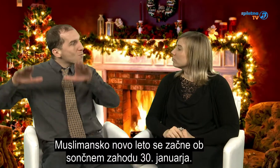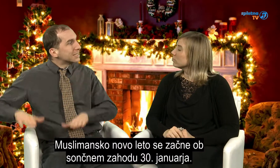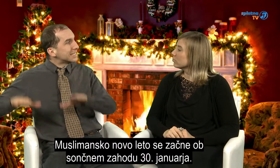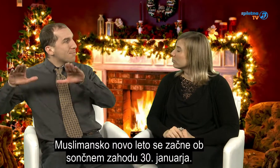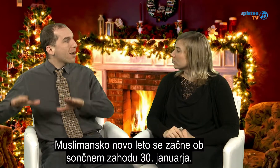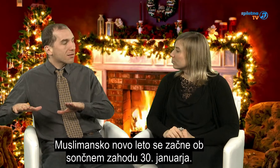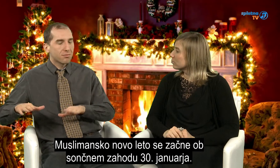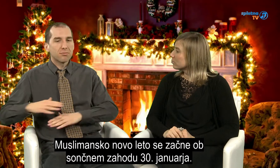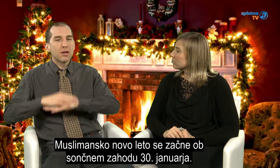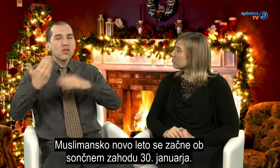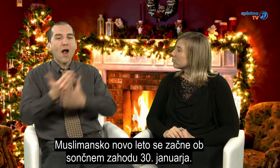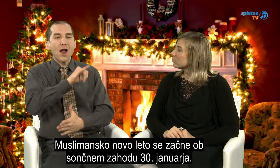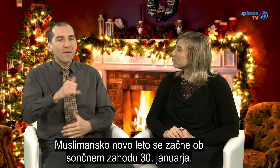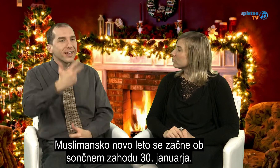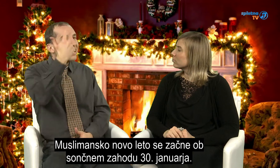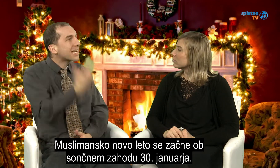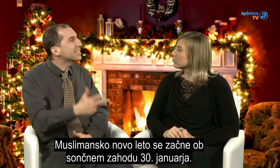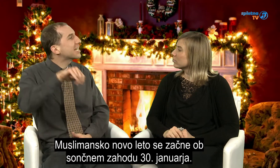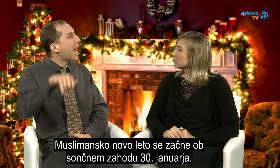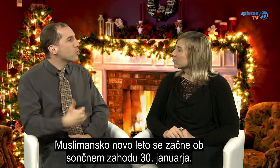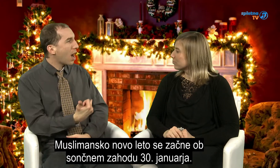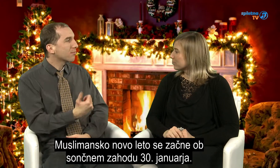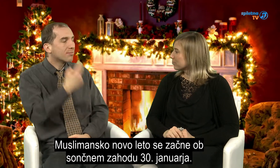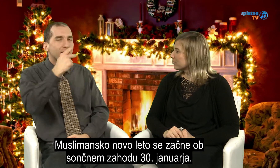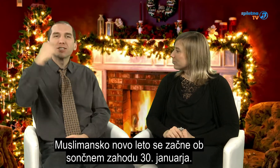Muslimansko novo leto se začne ob sončnem zahodu 30. januarja.